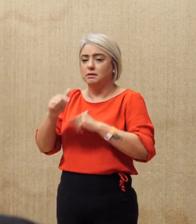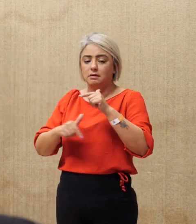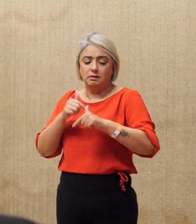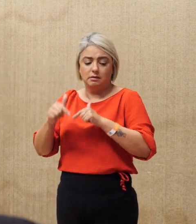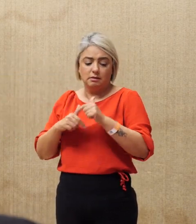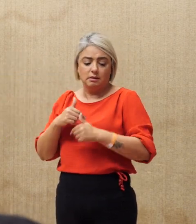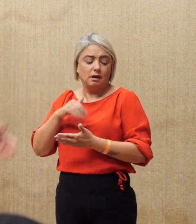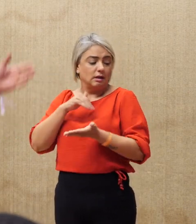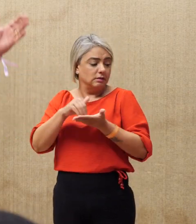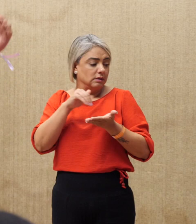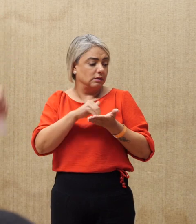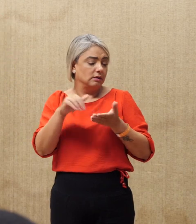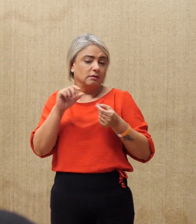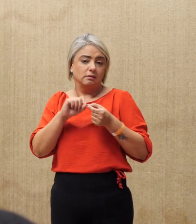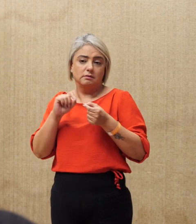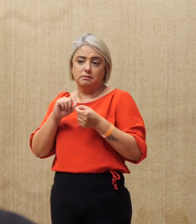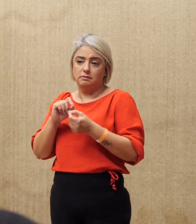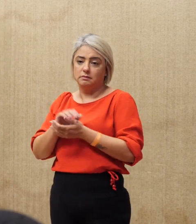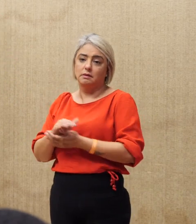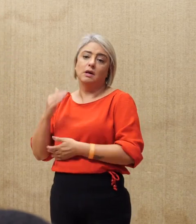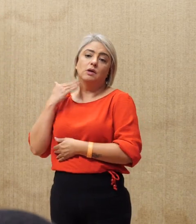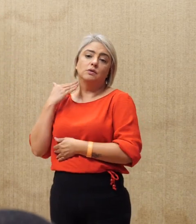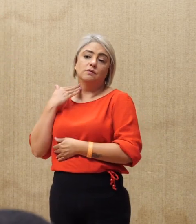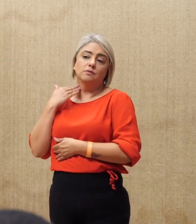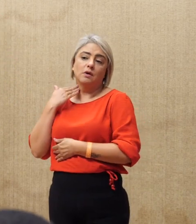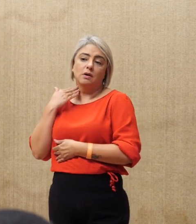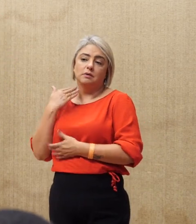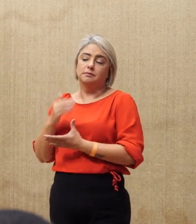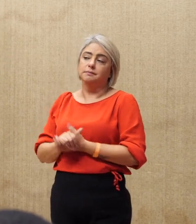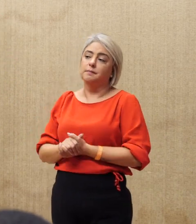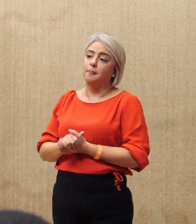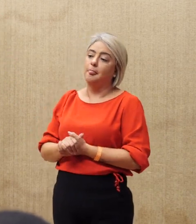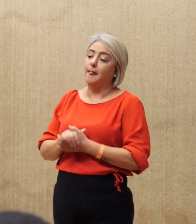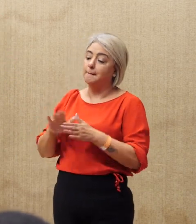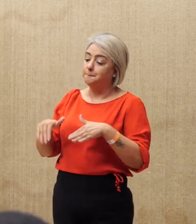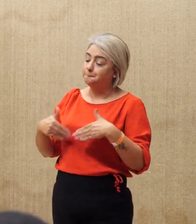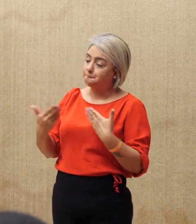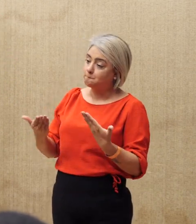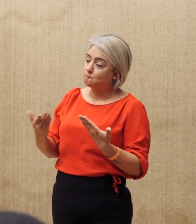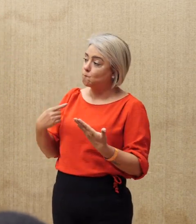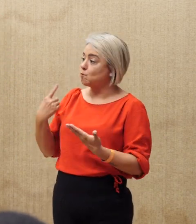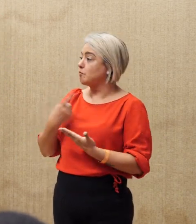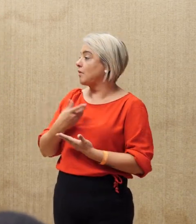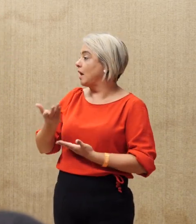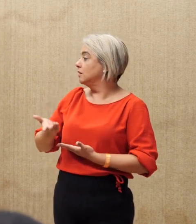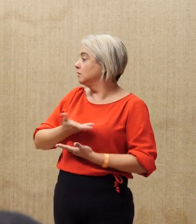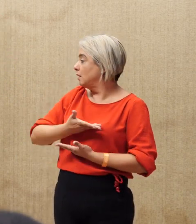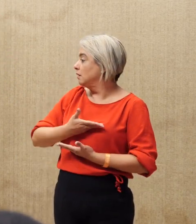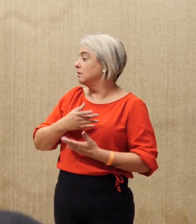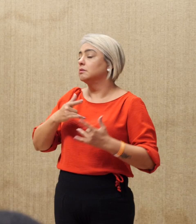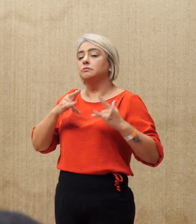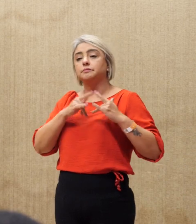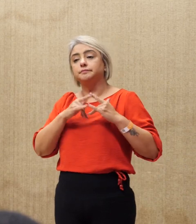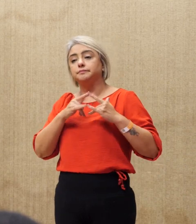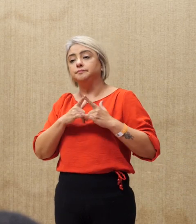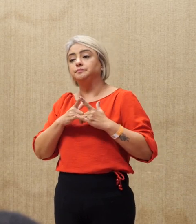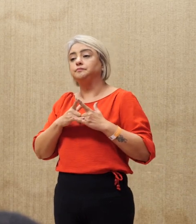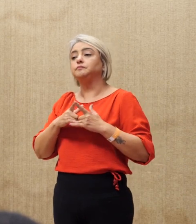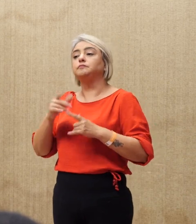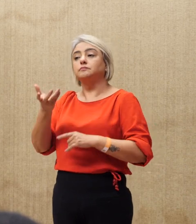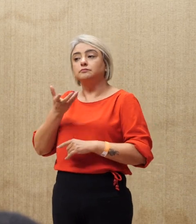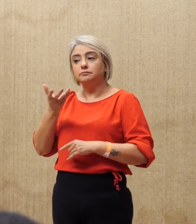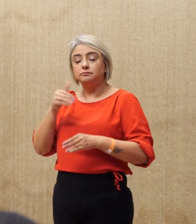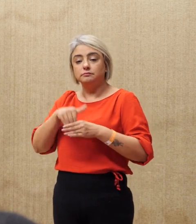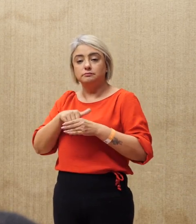trabalho que a nossa secretária vem fazendo em Juiz de Fora, se não me engano. Então, aos nobres companheiros e companheiras que